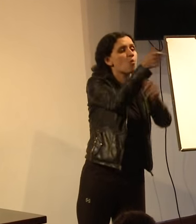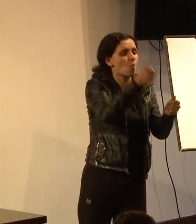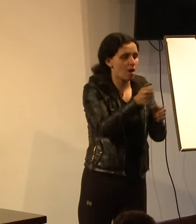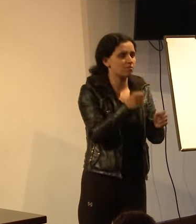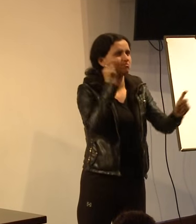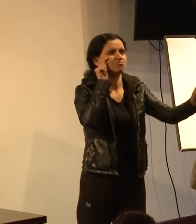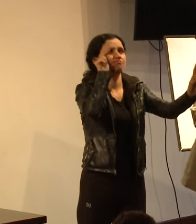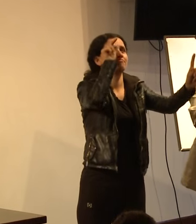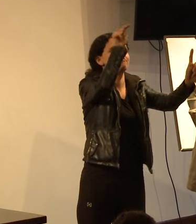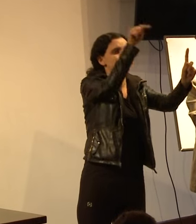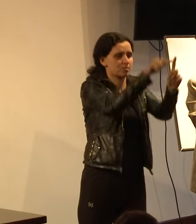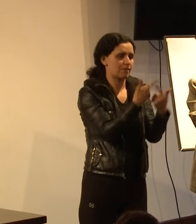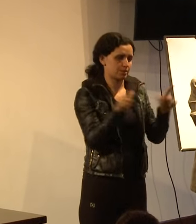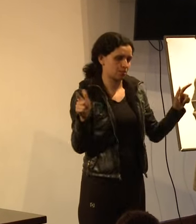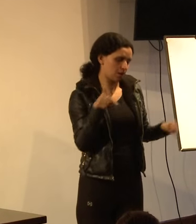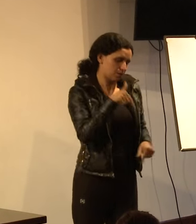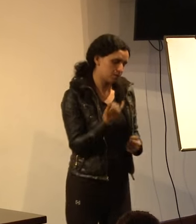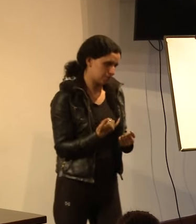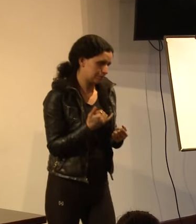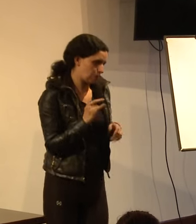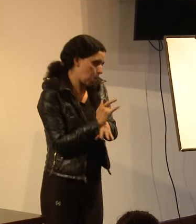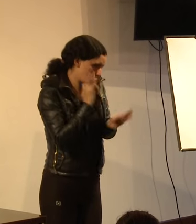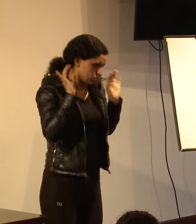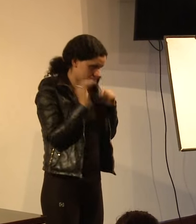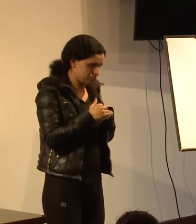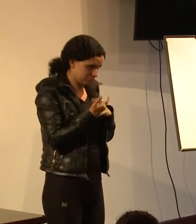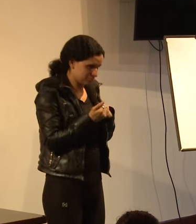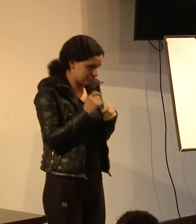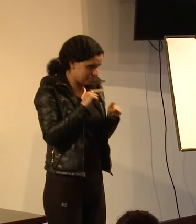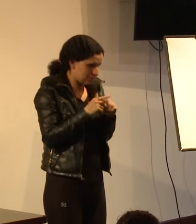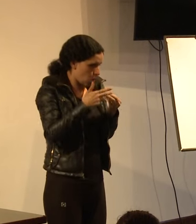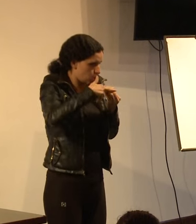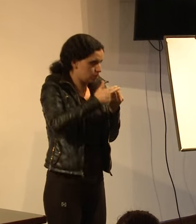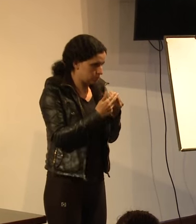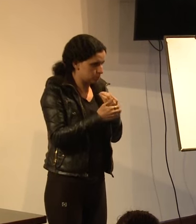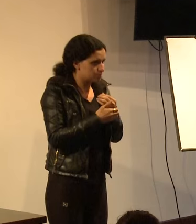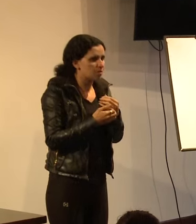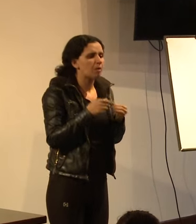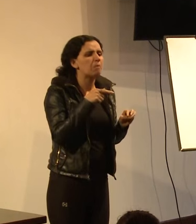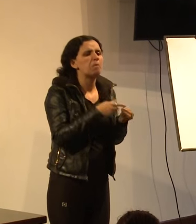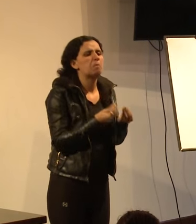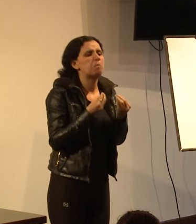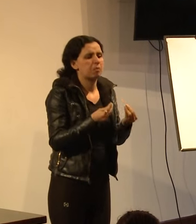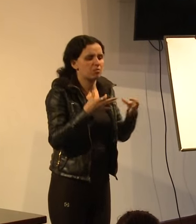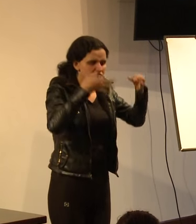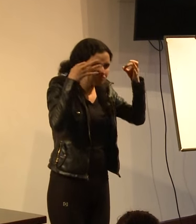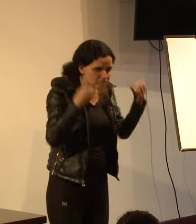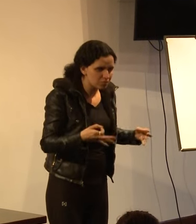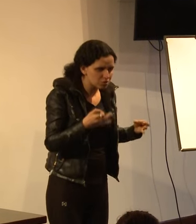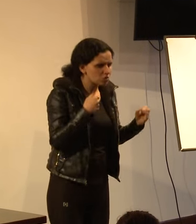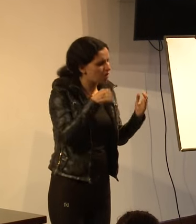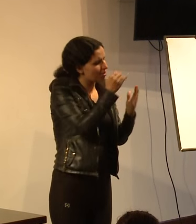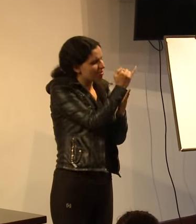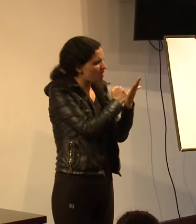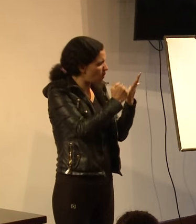gran propósito. Este es un insumo, no es nuestro propósito, es un insumo. Ahora les voy a decir para qué sirve realmente aprender a dibujar. A uno, ¿para qué le sirve a uno de